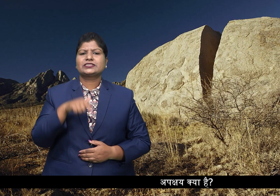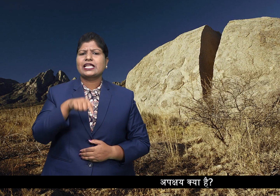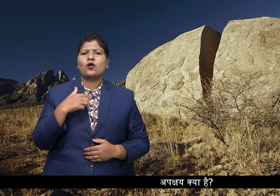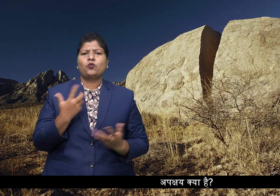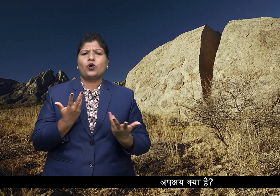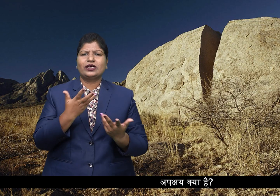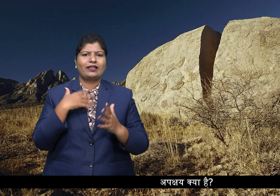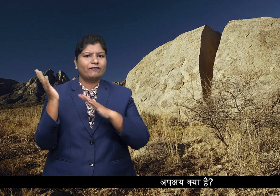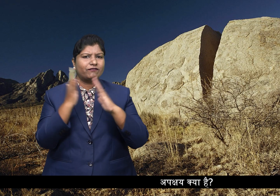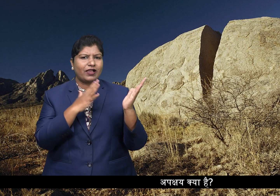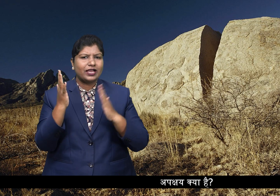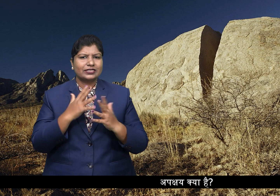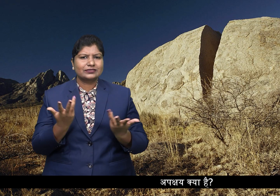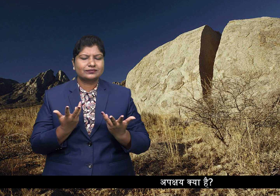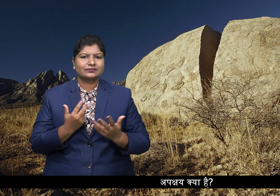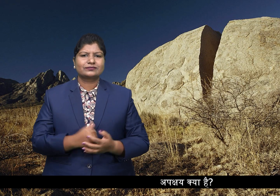अपक्षय क्या है?